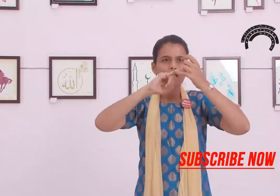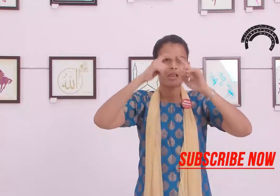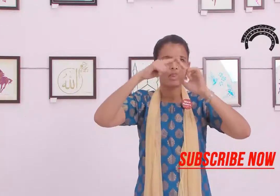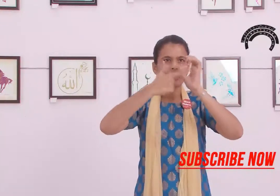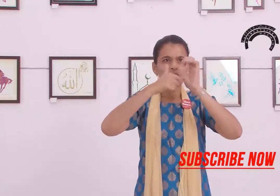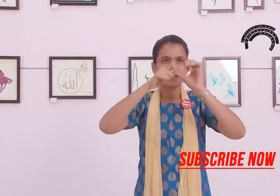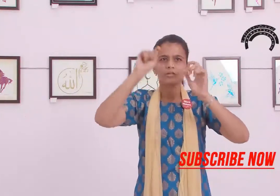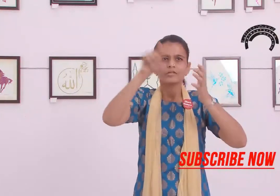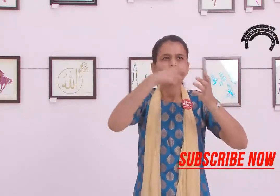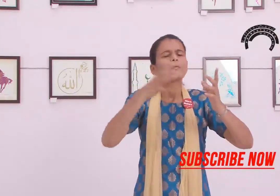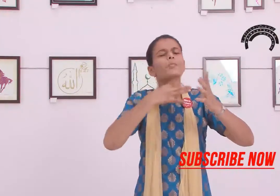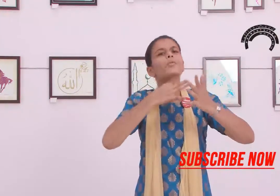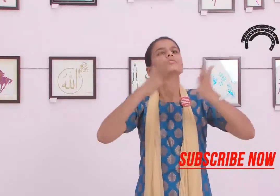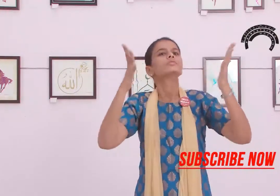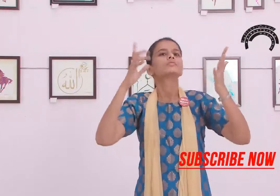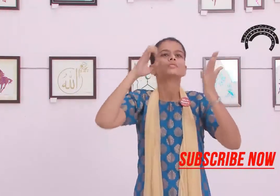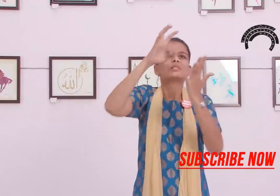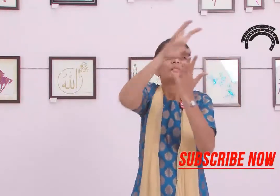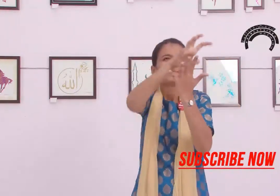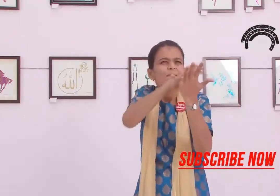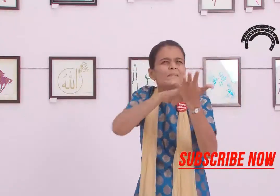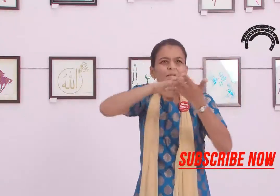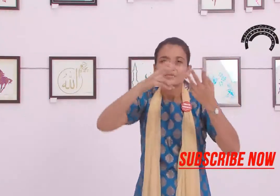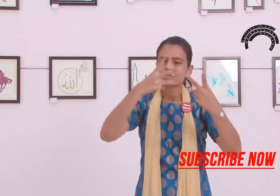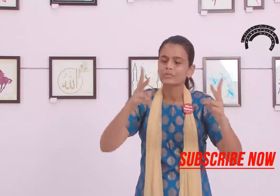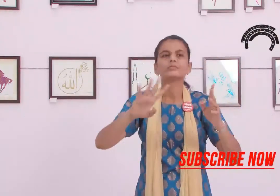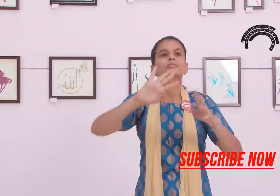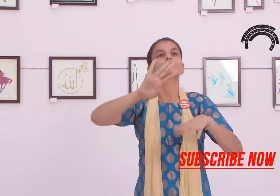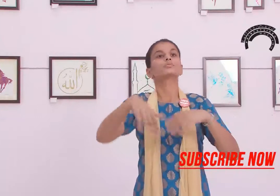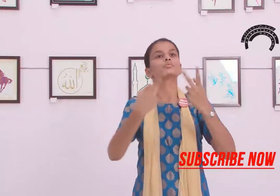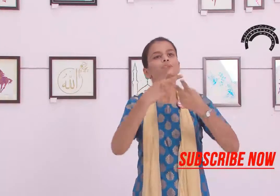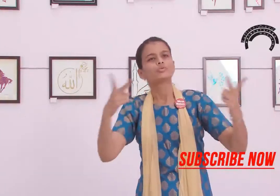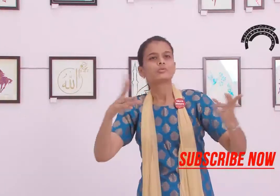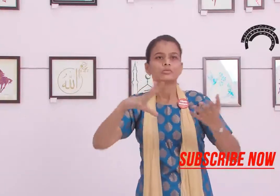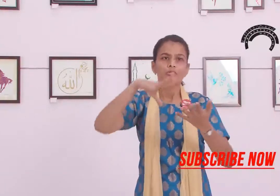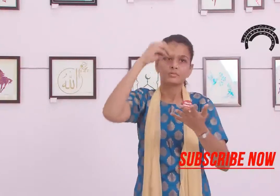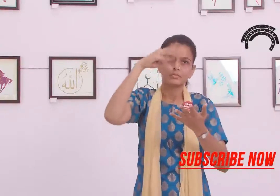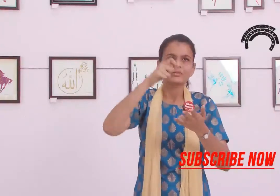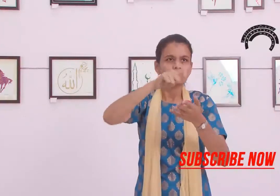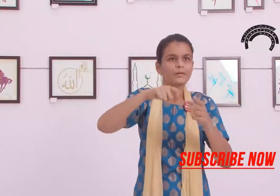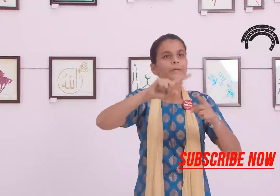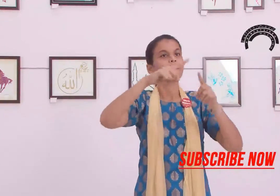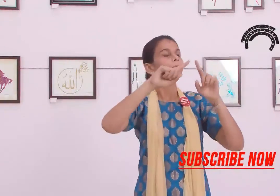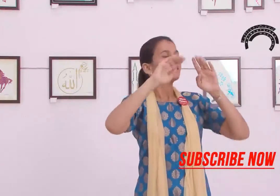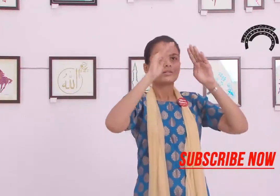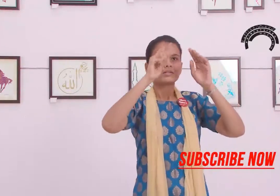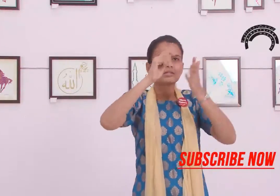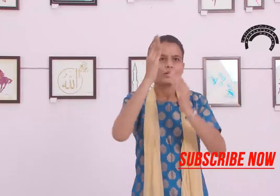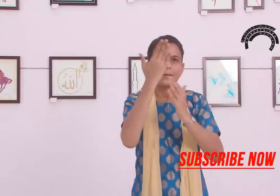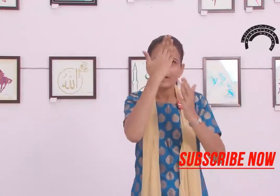પેપર કટિંગ કે જે સ્ટેન્સિલ કટરથી થાય છે, એવા પેપરો દ્વારા એમને ચિત્ર કરવાના